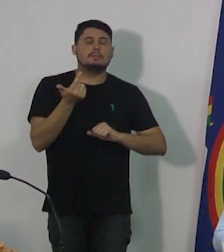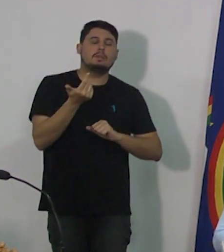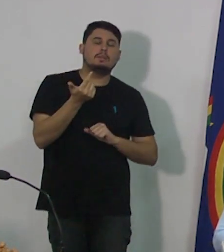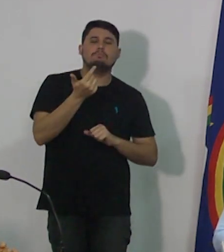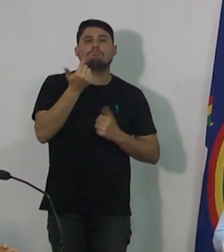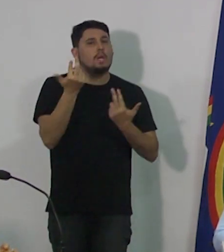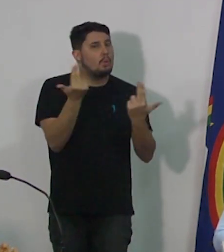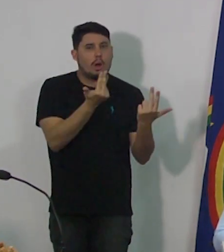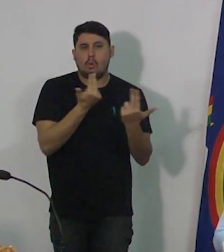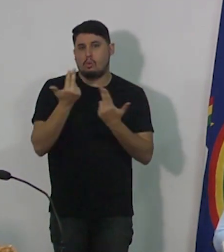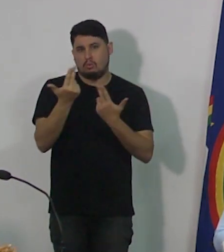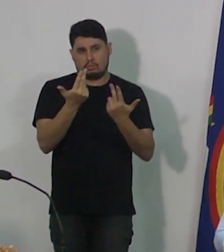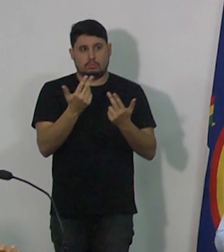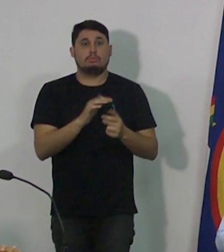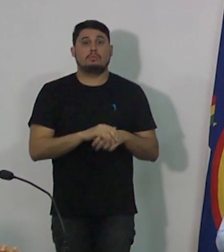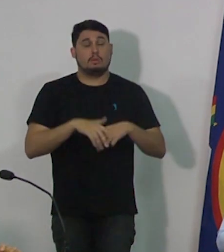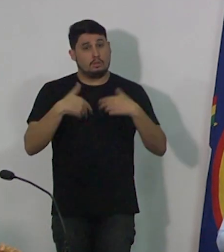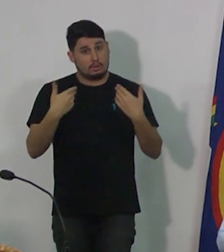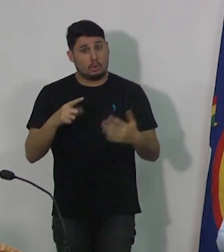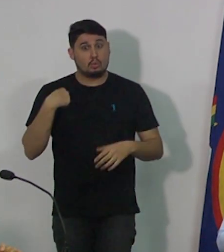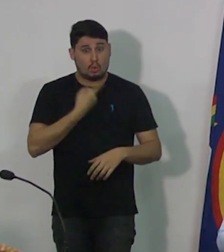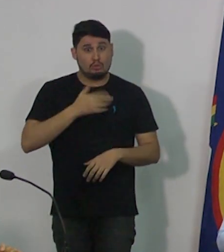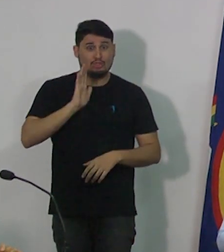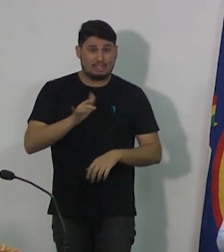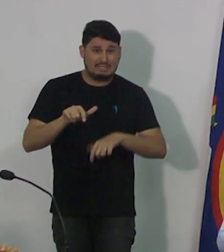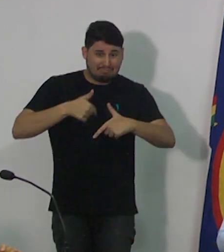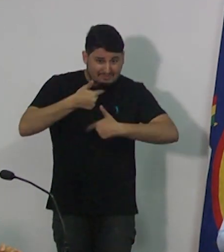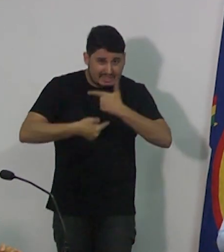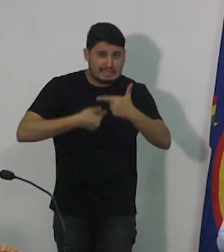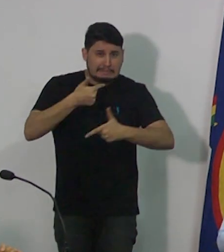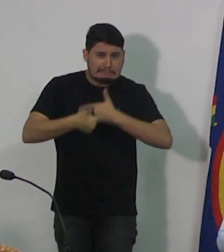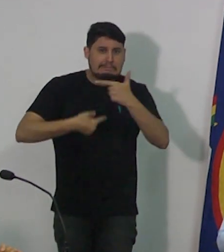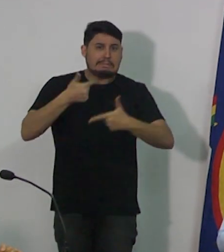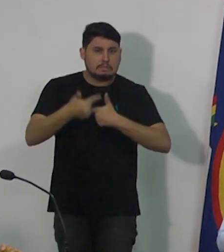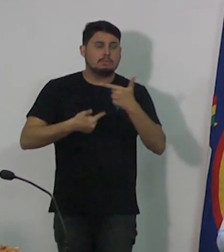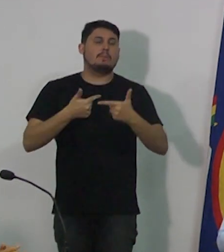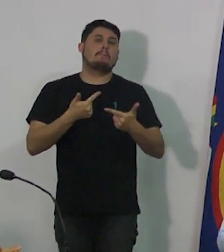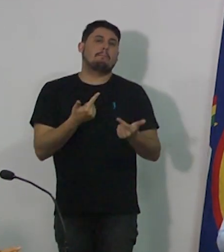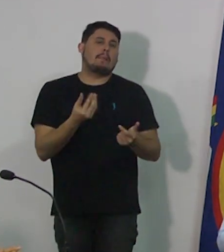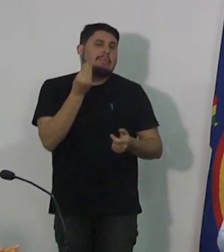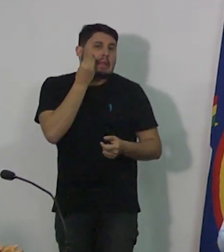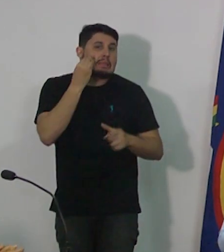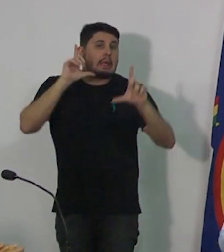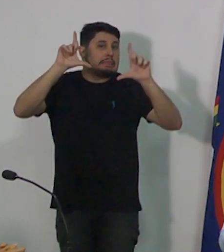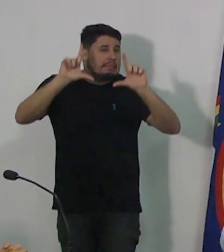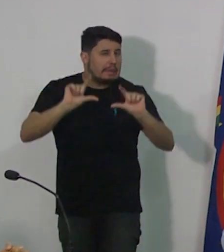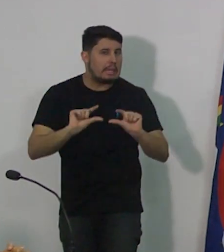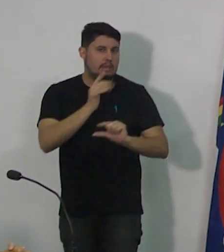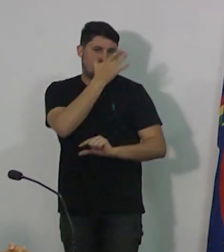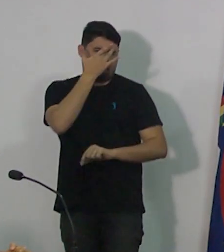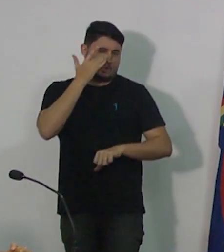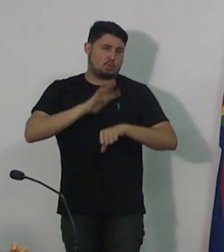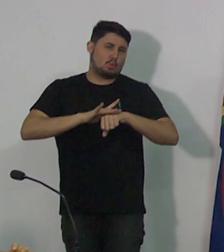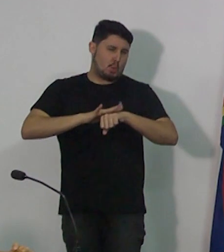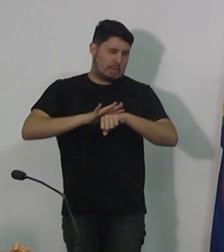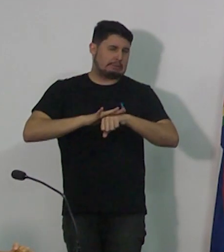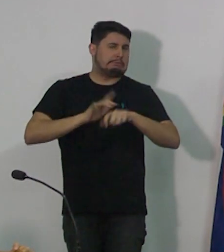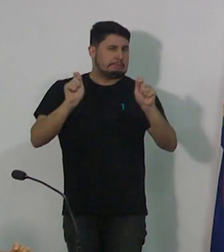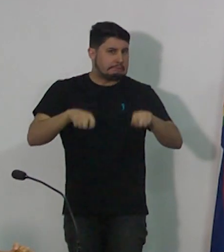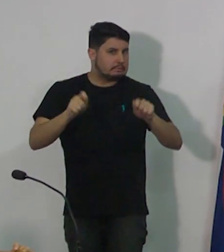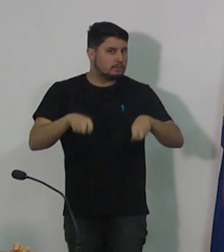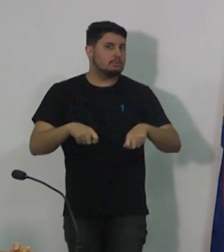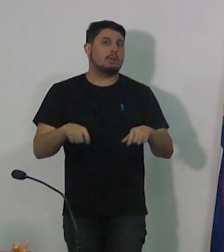medidas para que o nosso número de casos seja o menor possível e para que os casos que surgirem sejam de